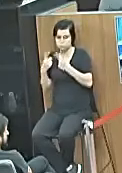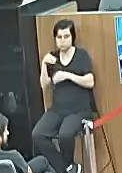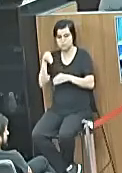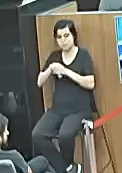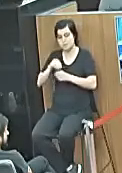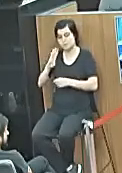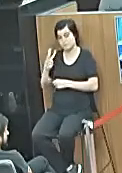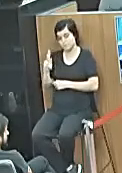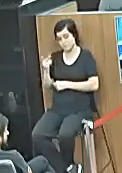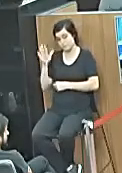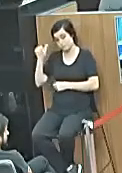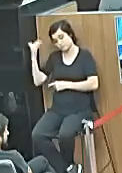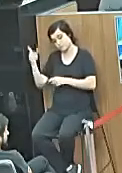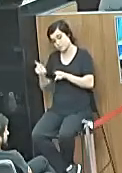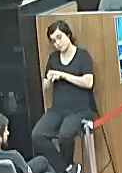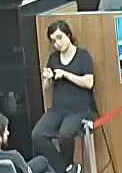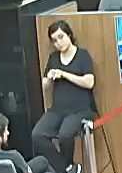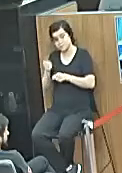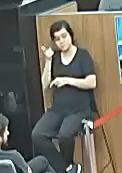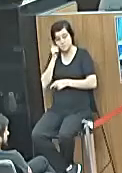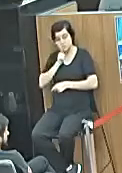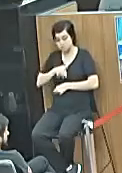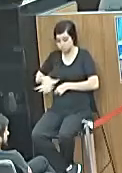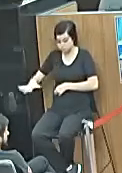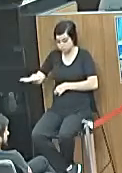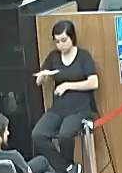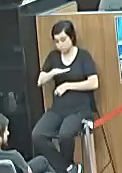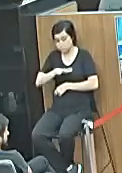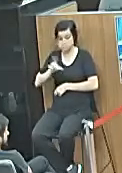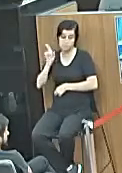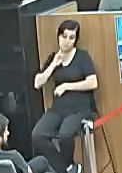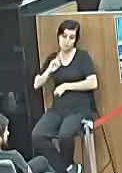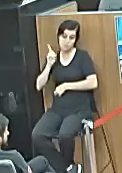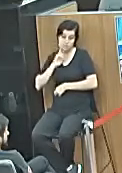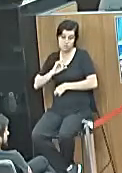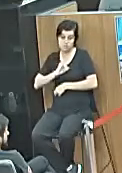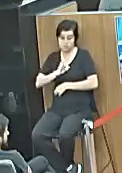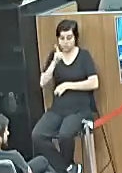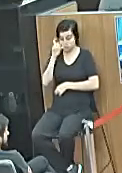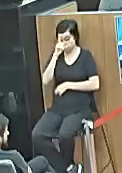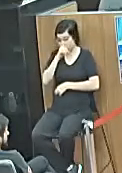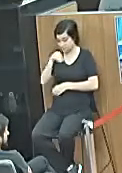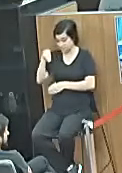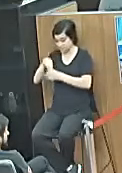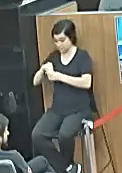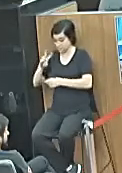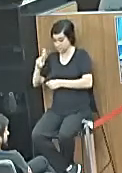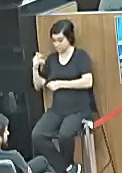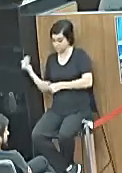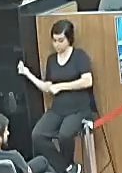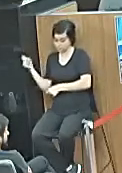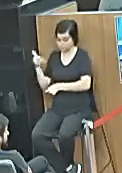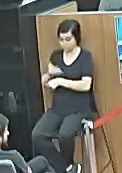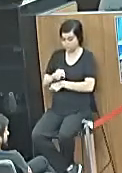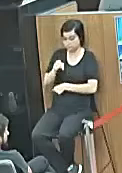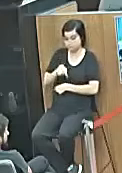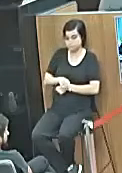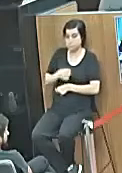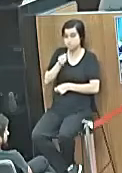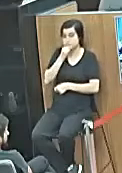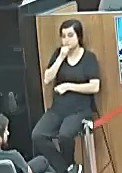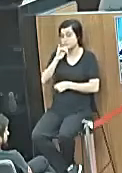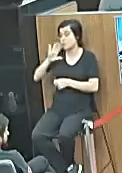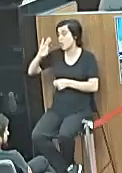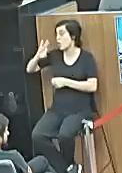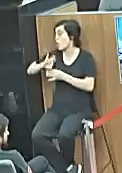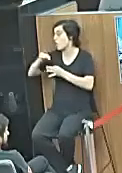que também seja ampliada para todo o estado já que se é difícil para quem já está na região metropolitana têm acesso a certos serviços imagina pra quem tá no